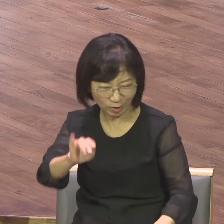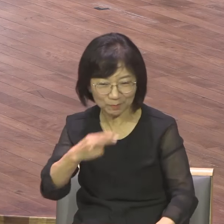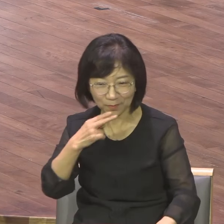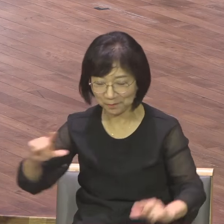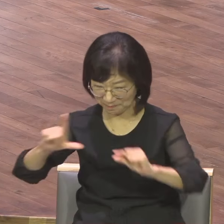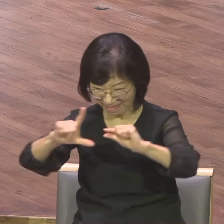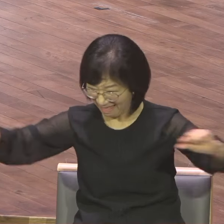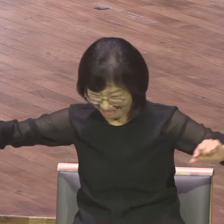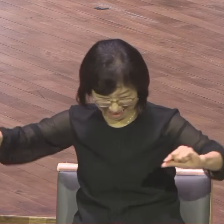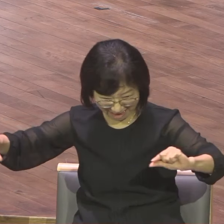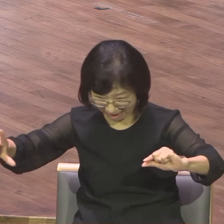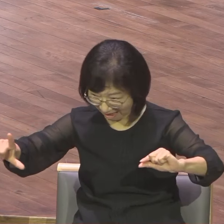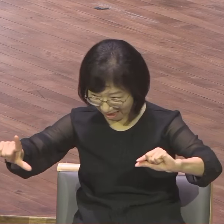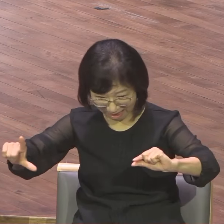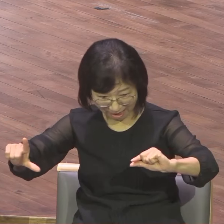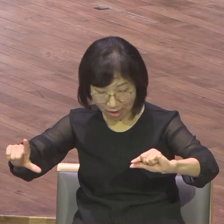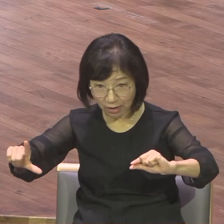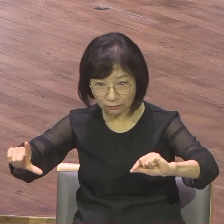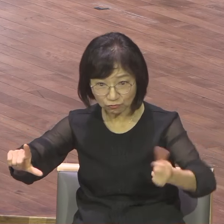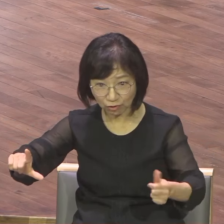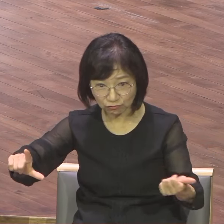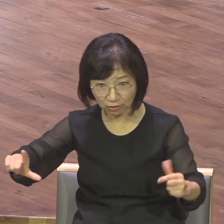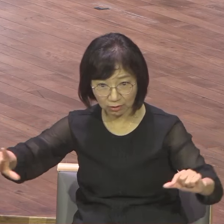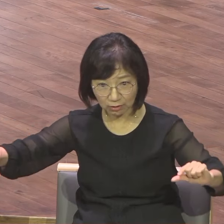게임이 안 돼. 그런데 가.